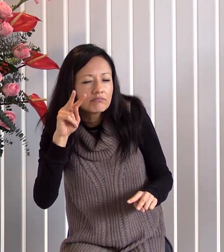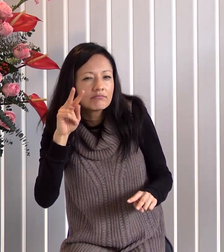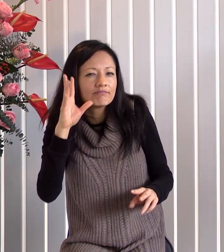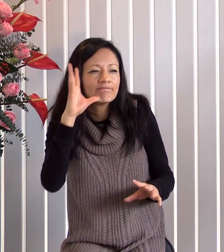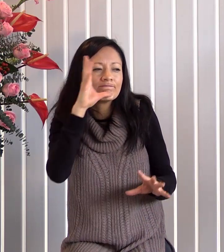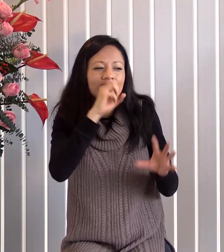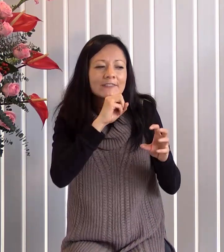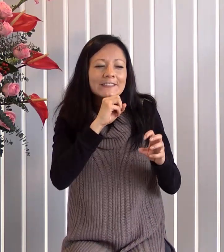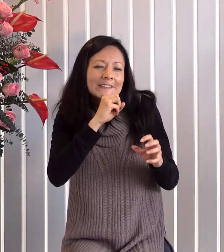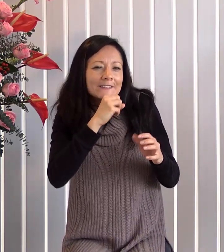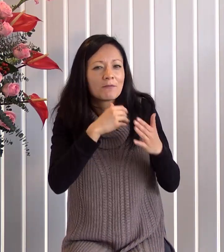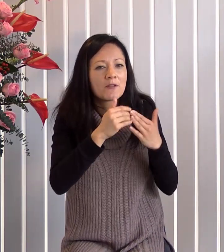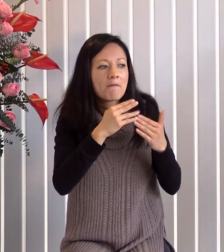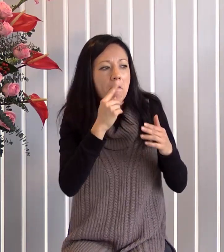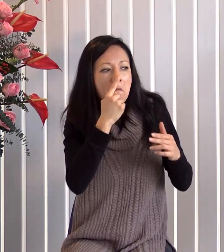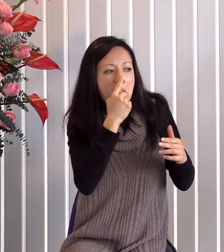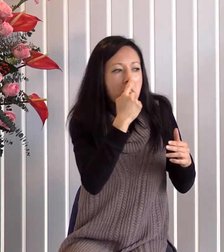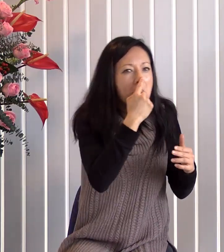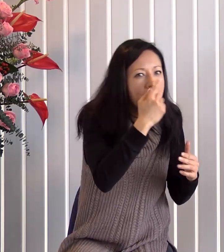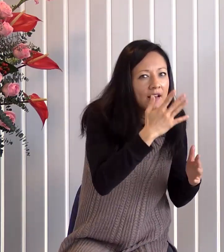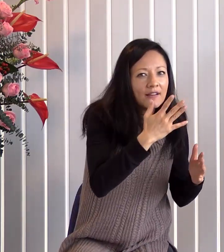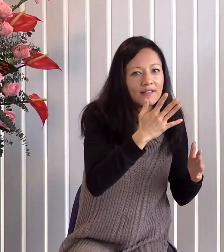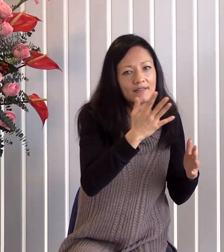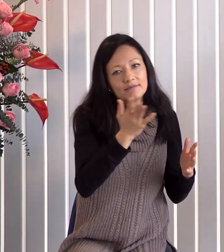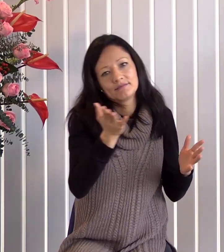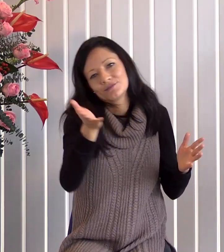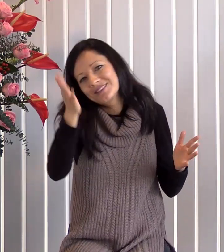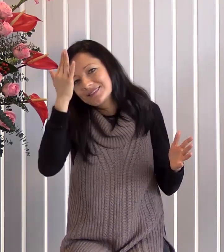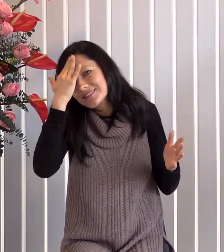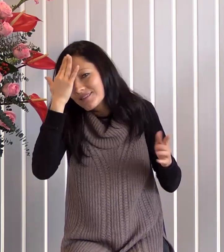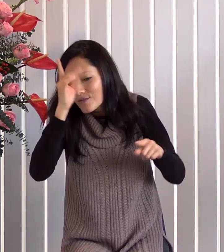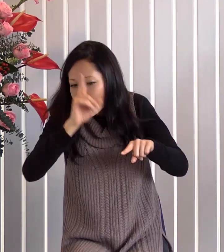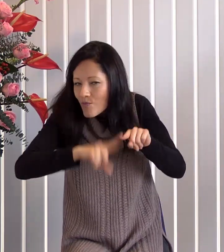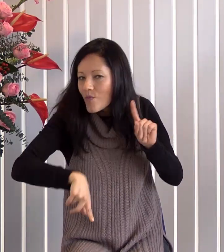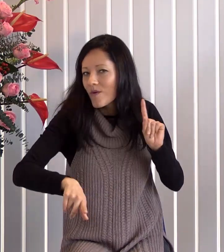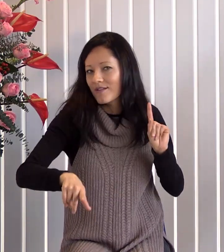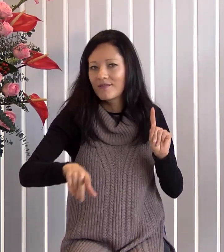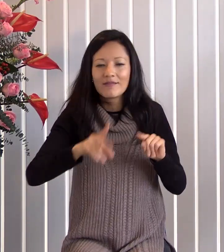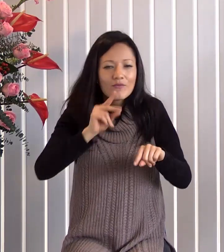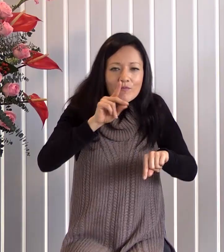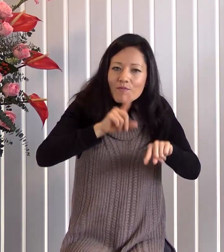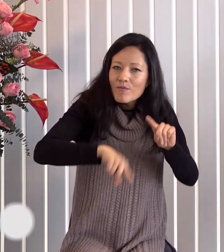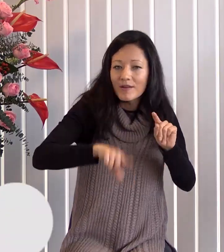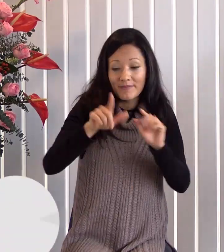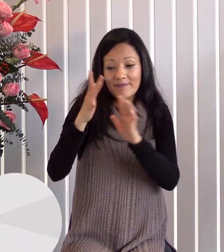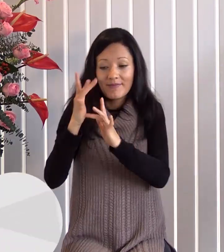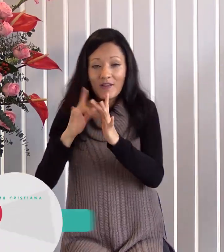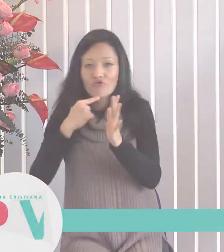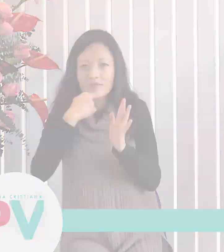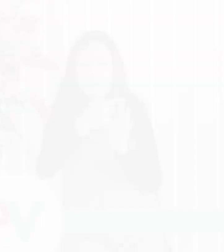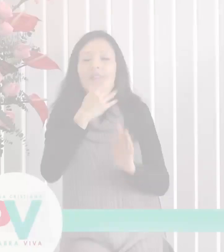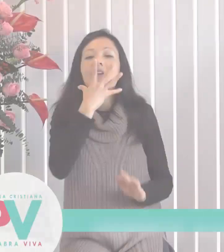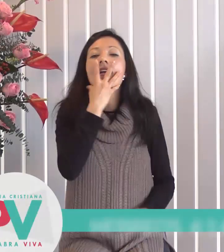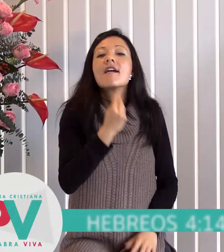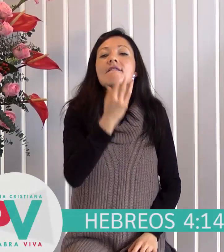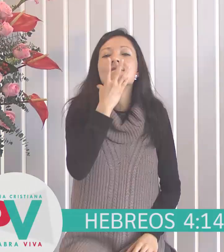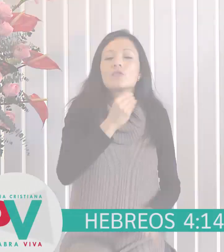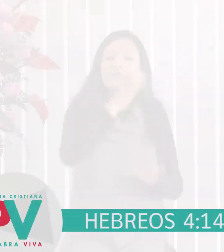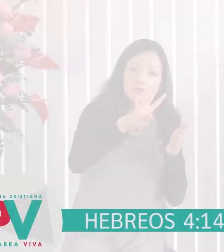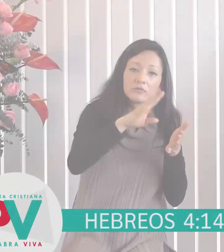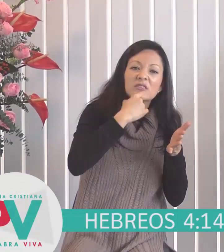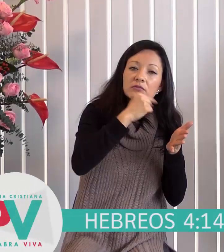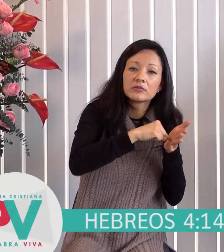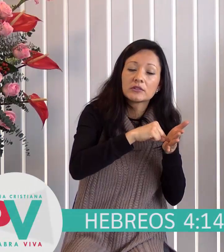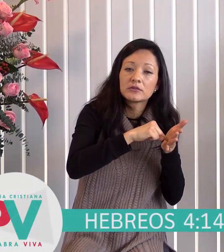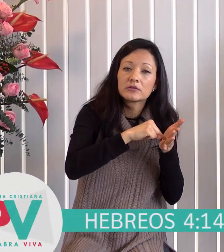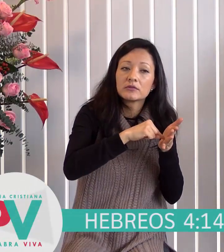se mete, ¿no? No sabe que no puede estar ahí. El Señor Jesús, Hebreos capítulo 4, versículo 14.